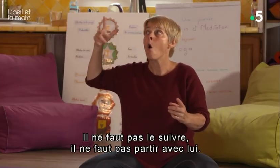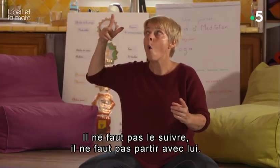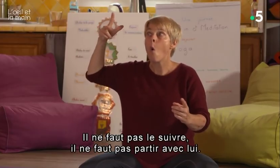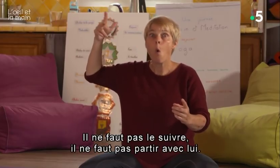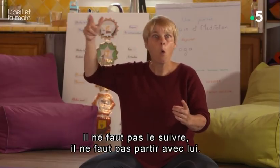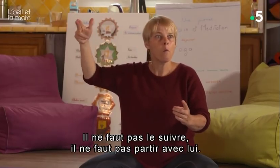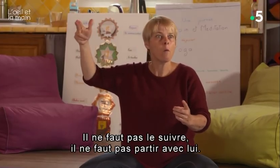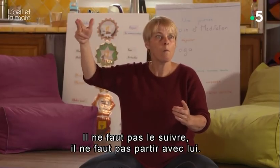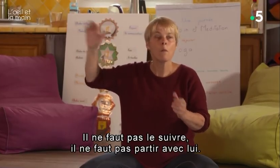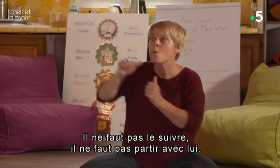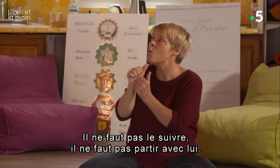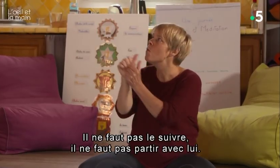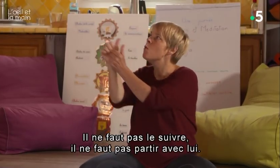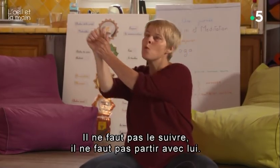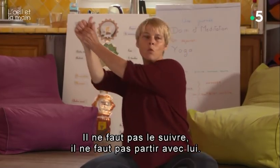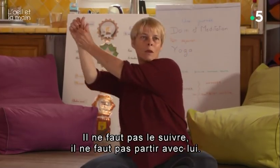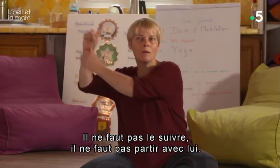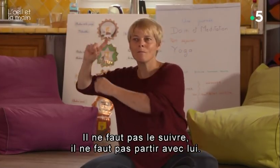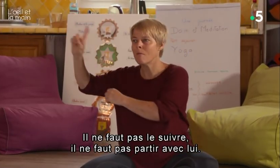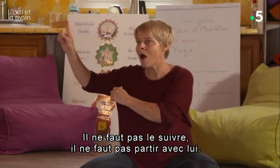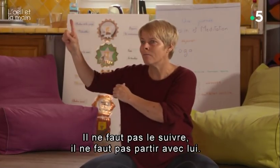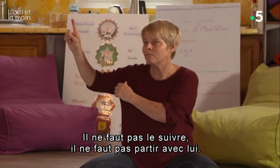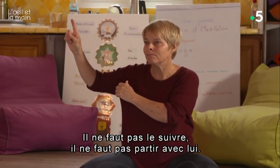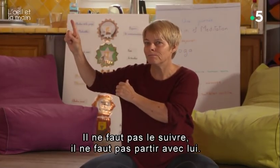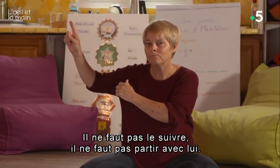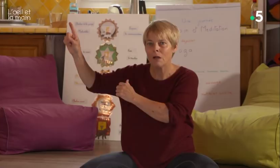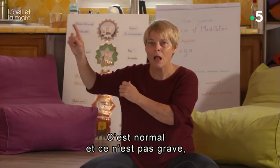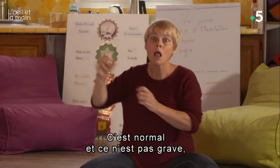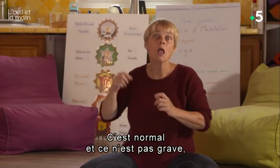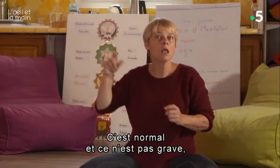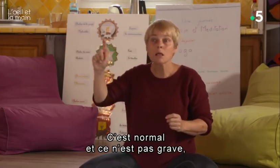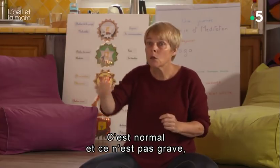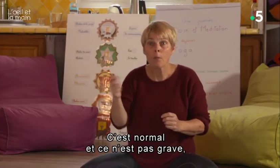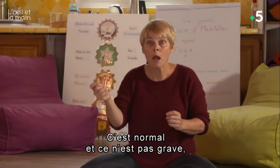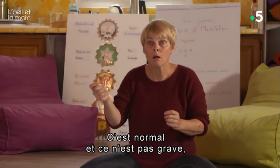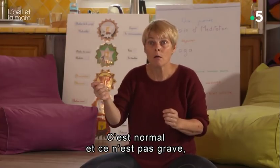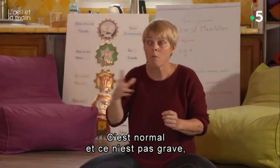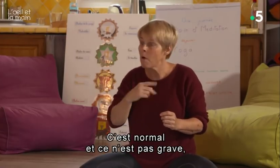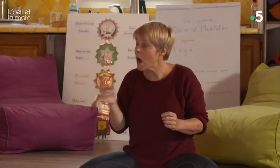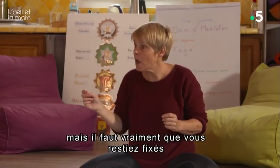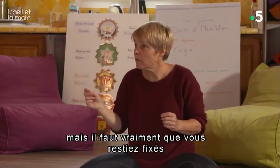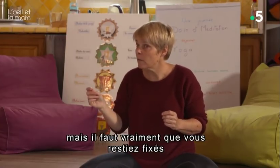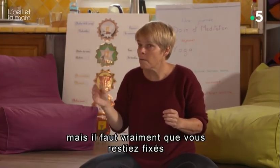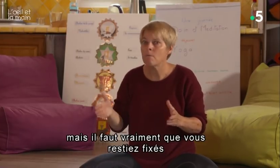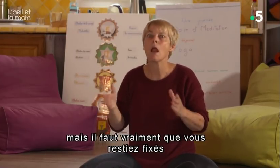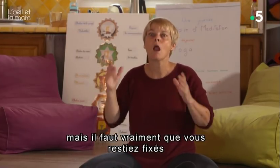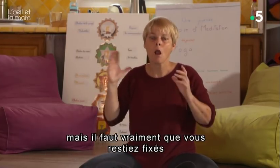Il ne faut pas le suivre. Il ne faut pas partir avec lui. C'est normal et ce n'est pas grave, mais il faut vraiment que vous